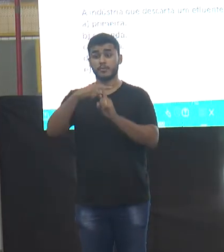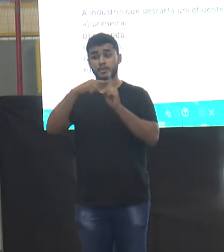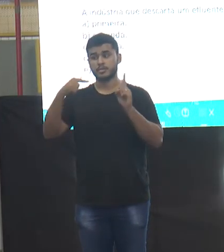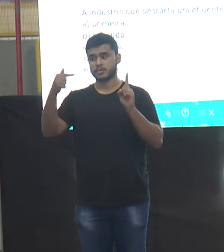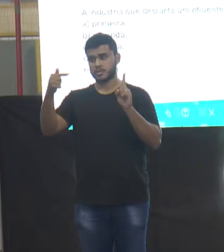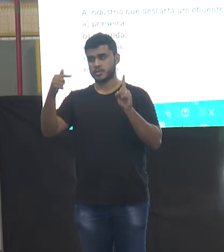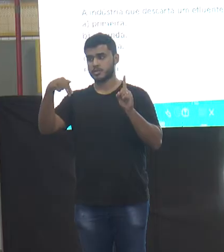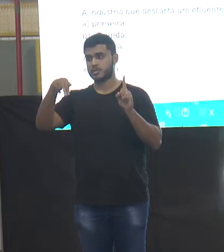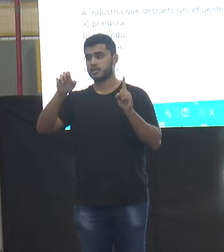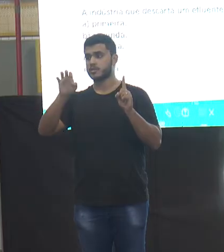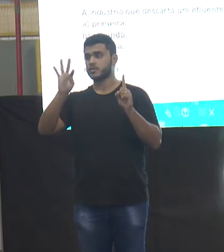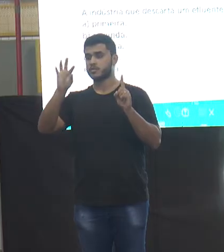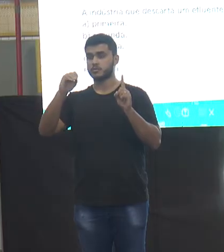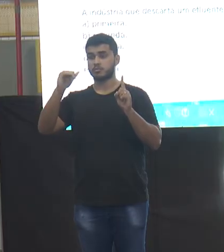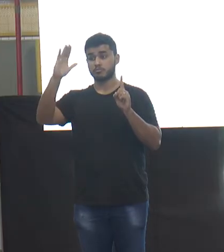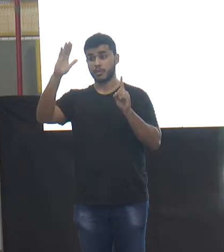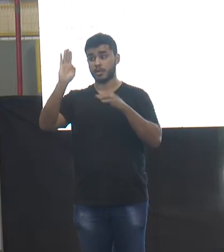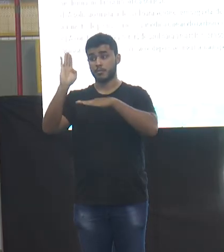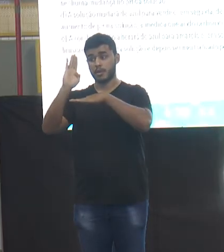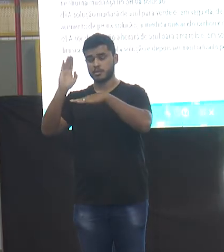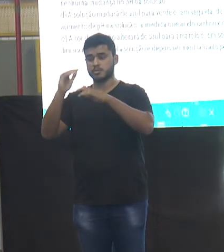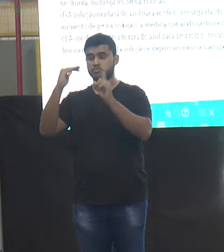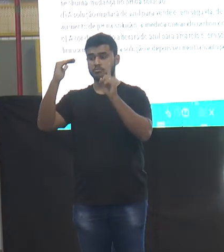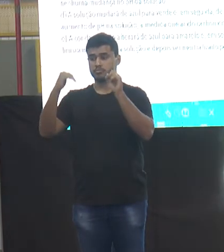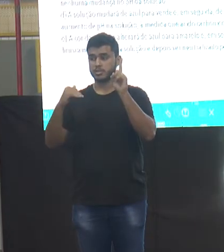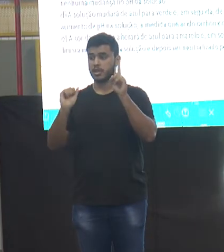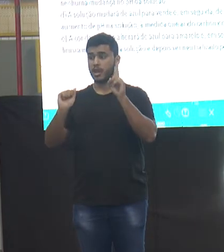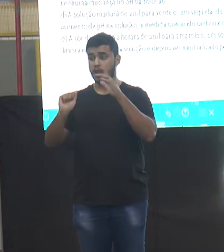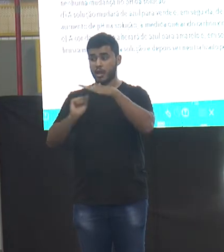é básico. Vamos para frente.